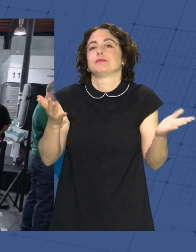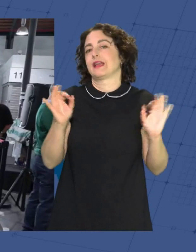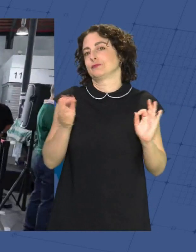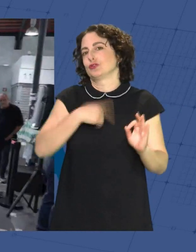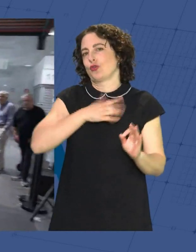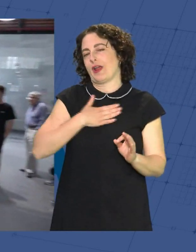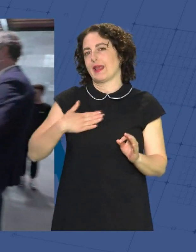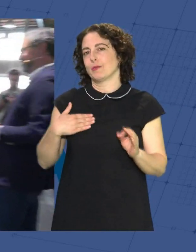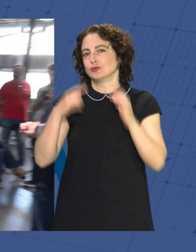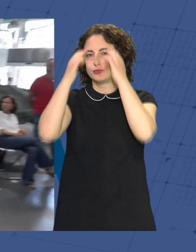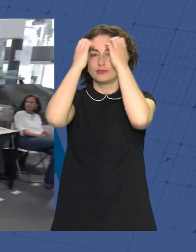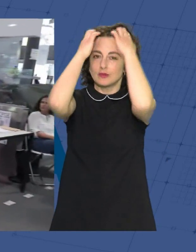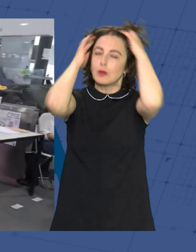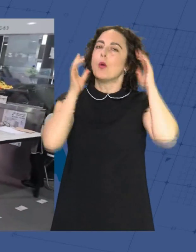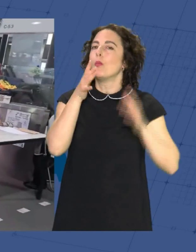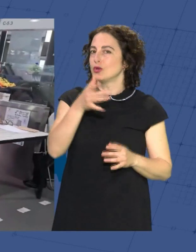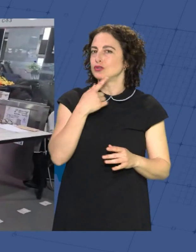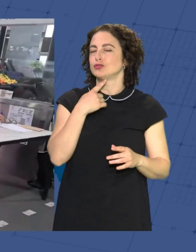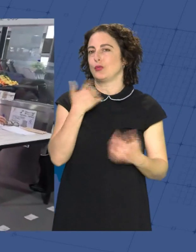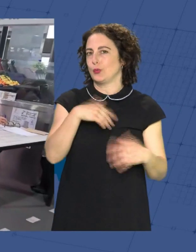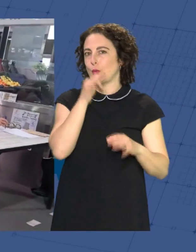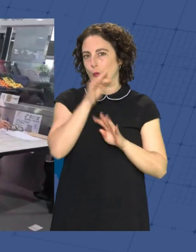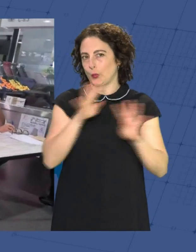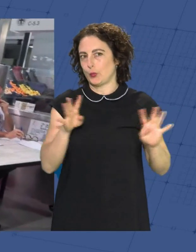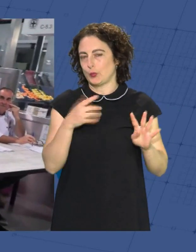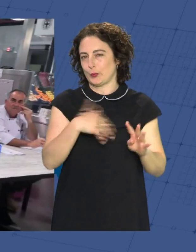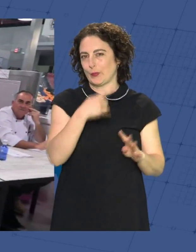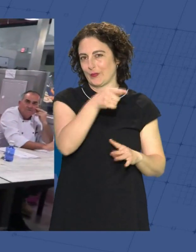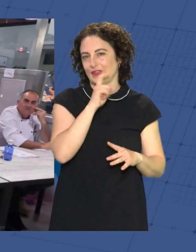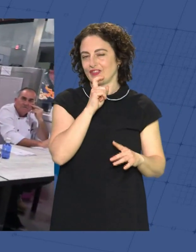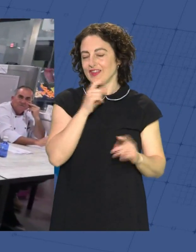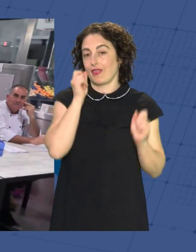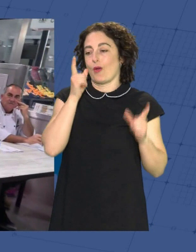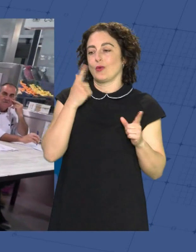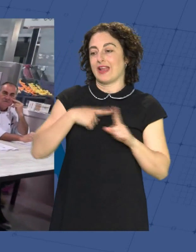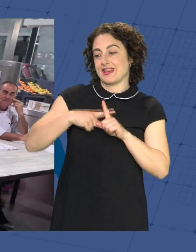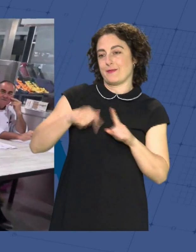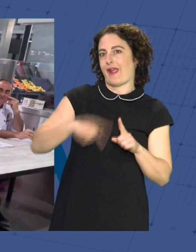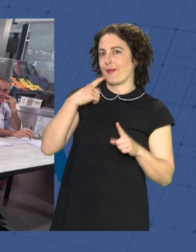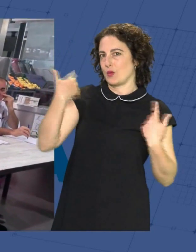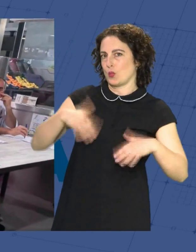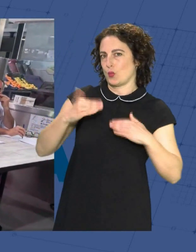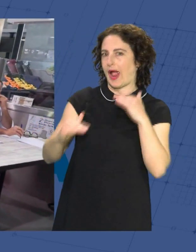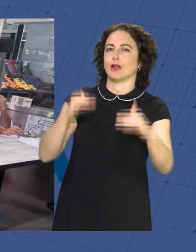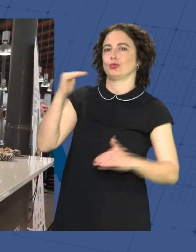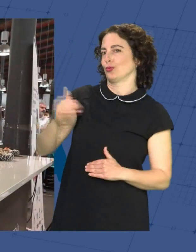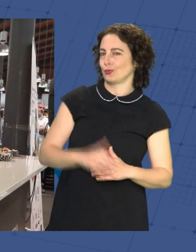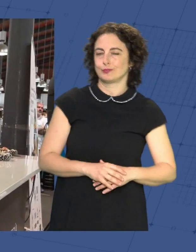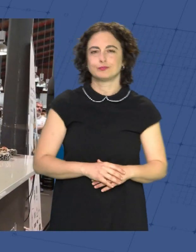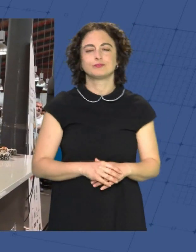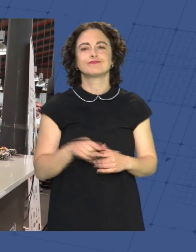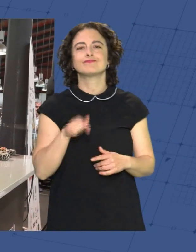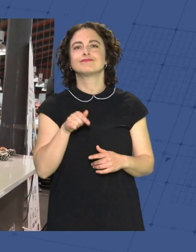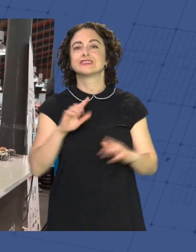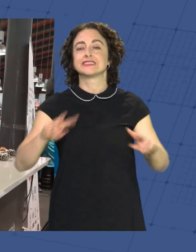queríamos precisamente, ponerse lo complicado al jurado y que se dieran cuenta que el nivel que hay en Almería es muy, muy alto. En